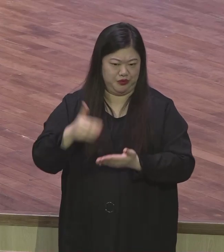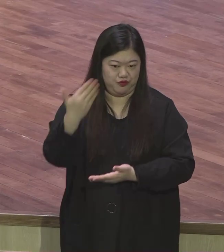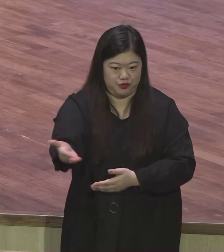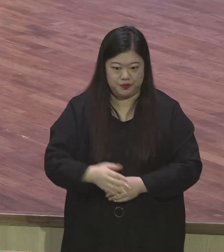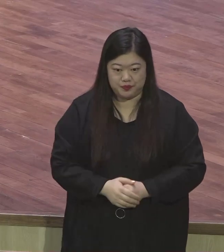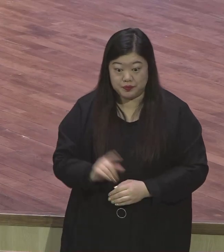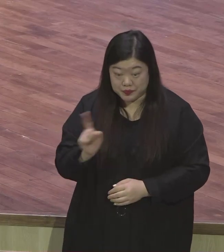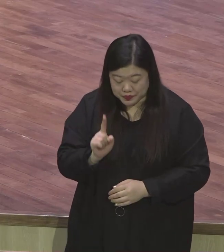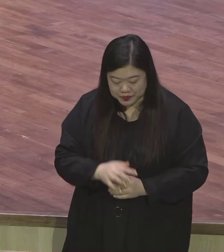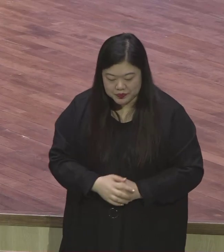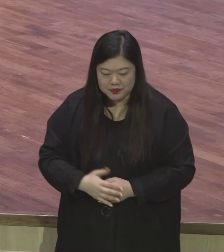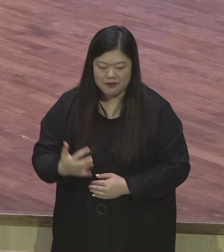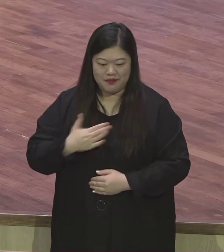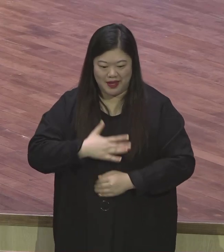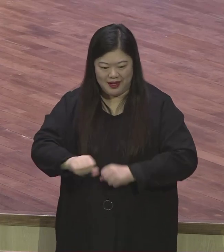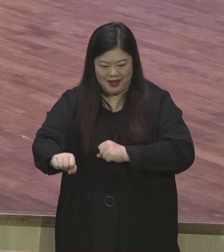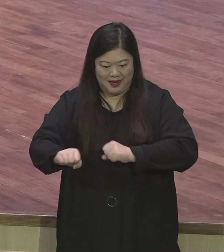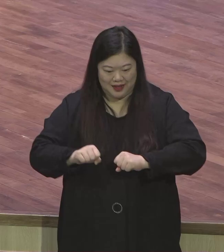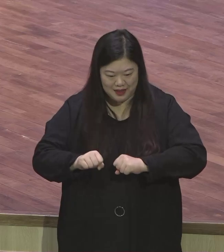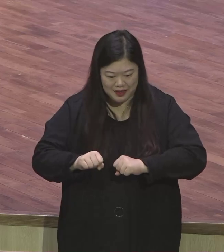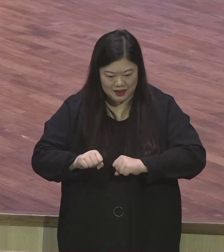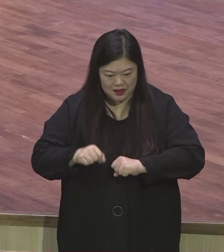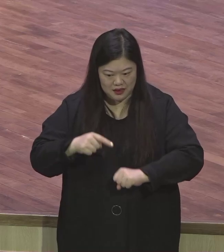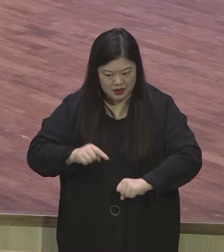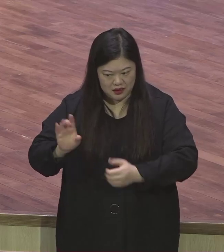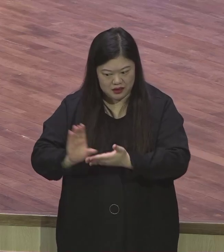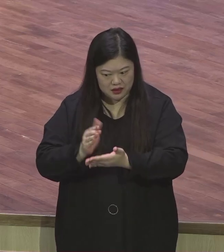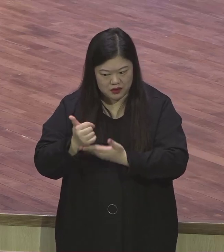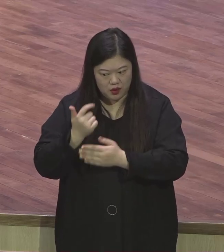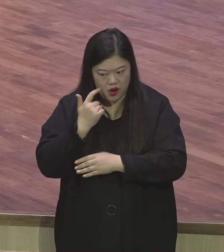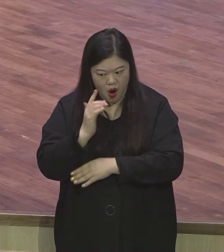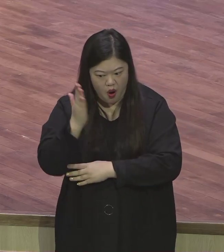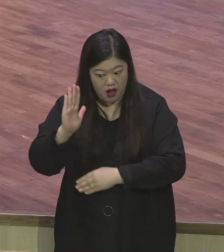그리스도인으로서의 덕을 세울 수 있는 것인가를 먼저 생각해 보시면 됩니다.